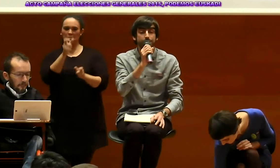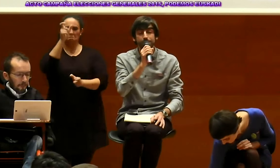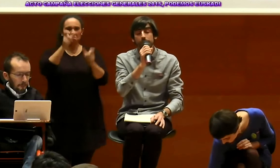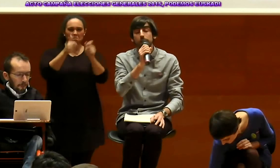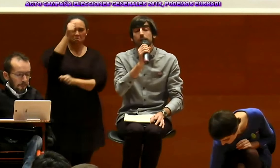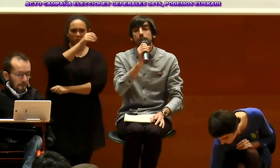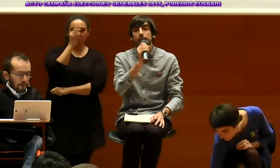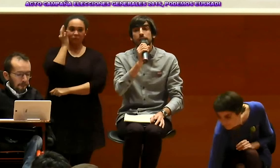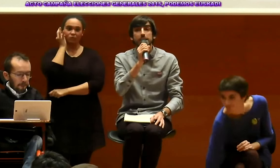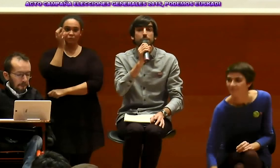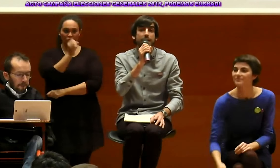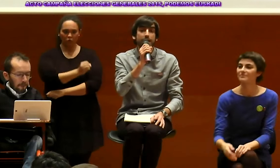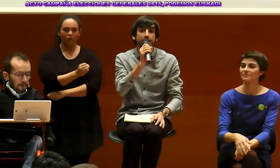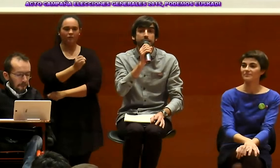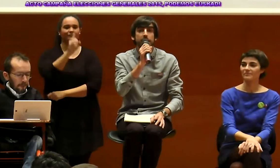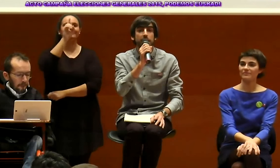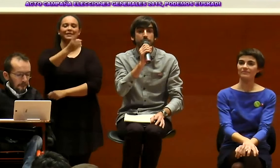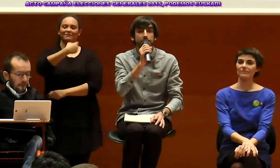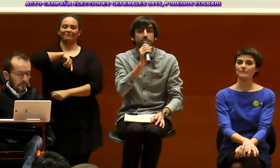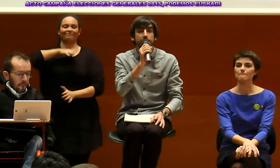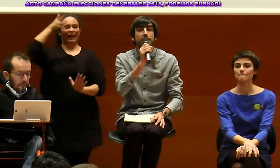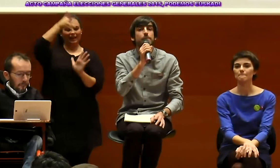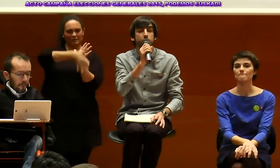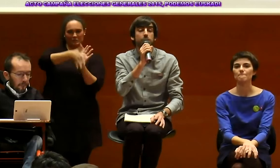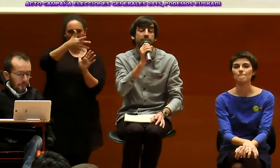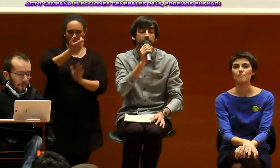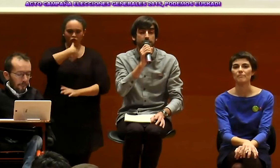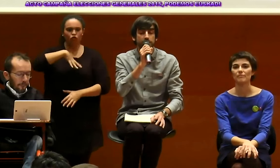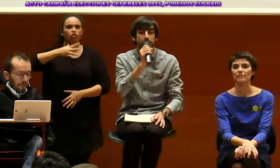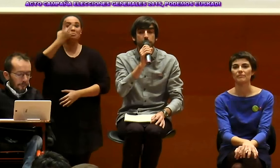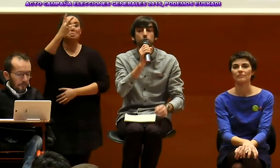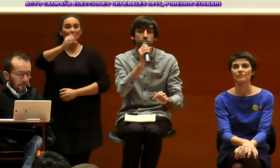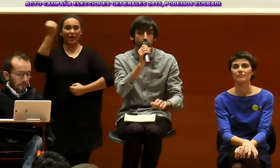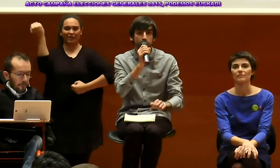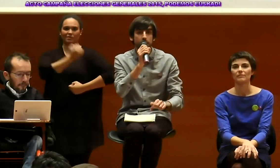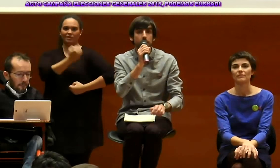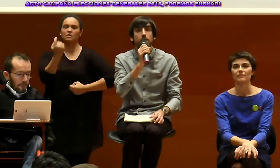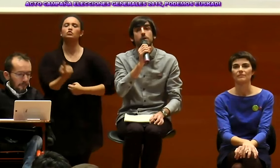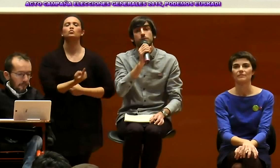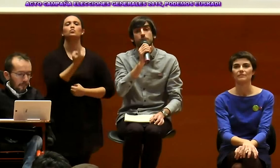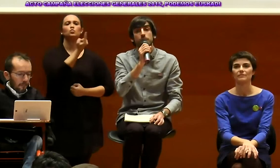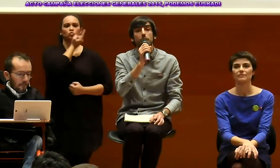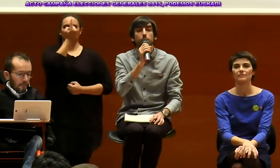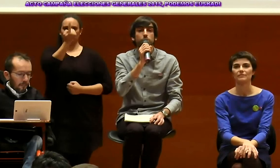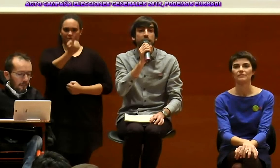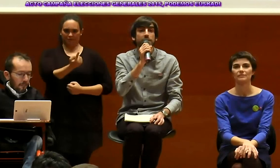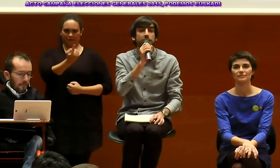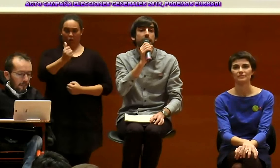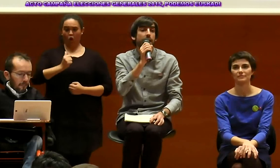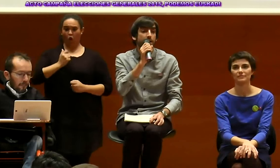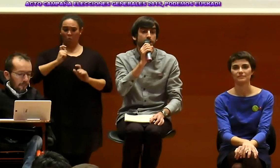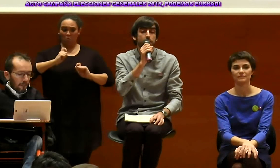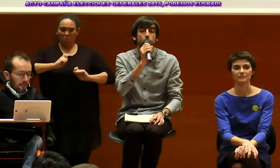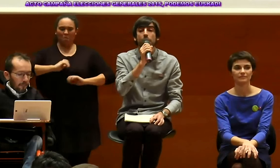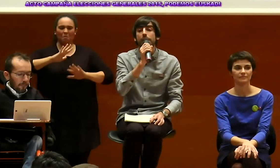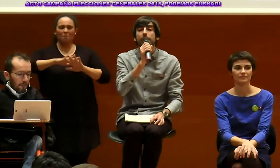nosotras, y explicarles que realmente tenemos el 20 de diciembre, un solo día, la oportunidad de